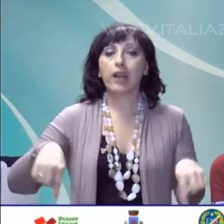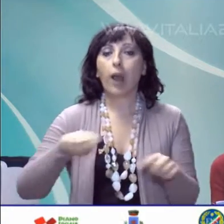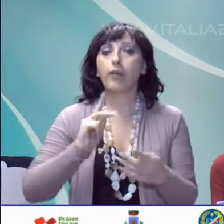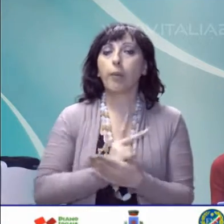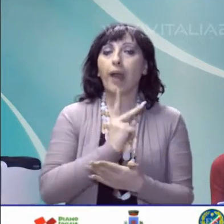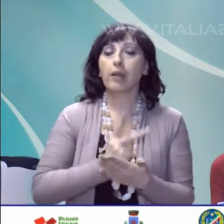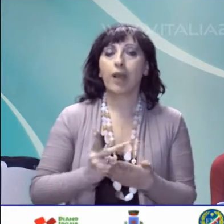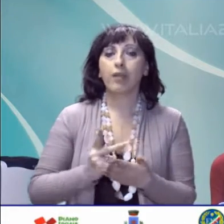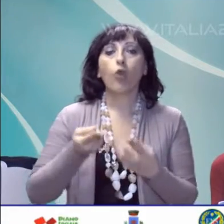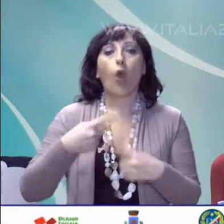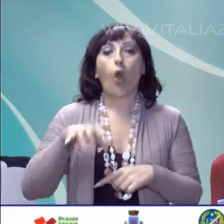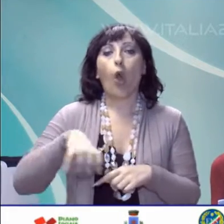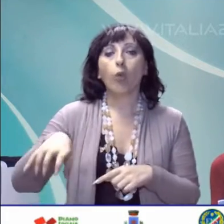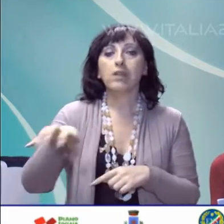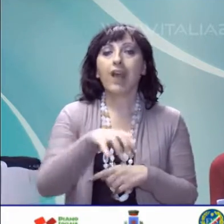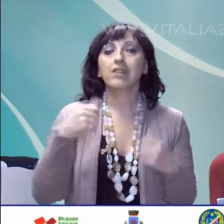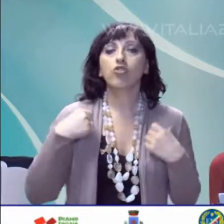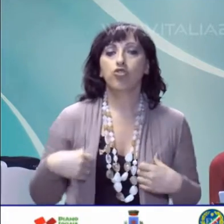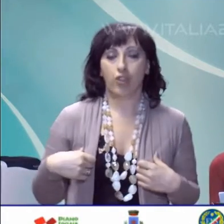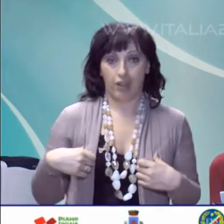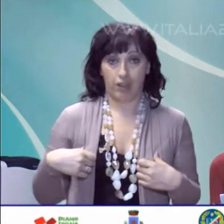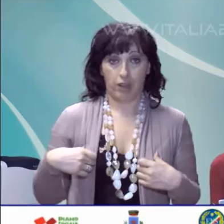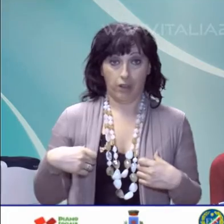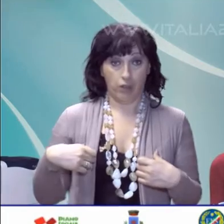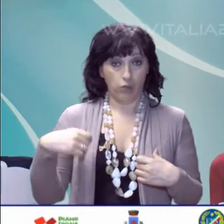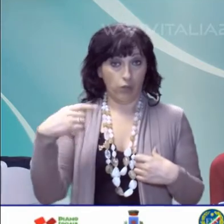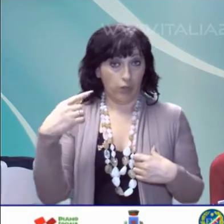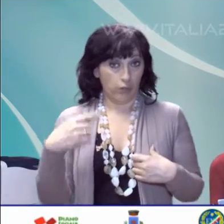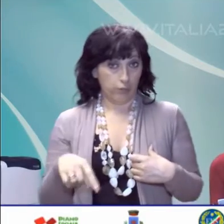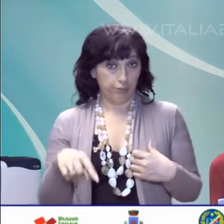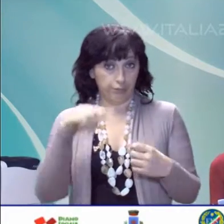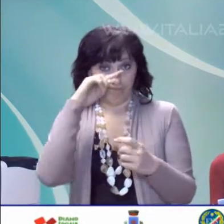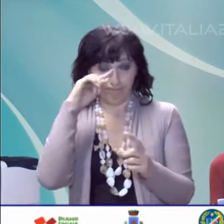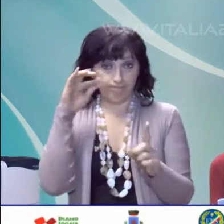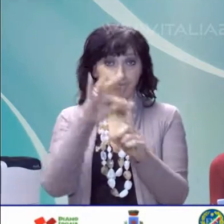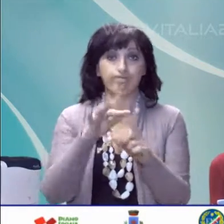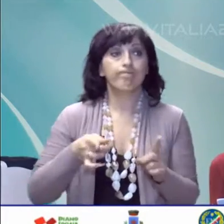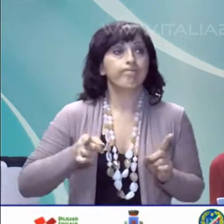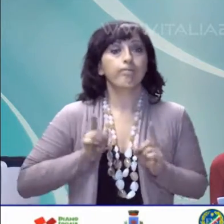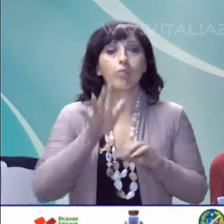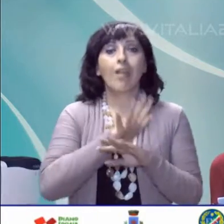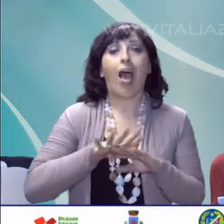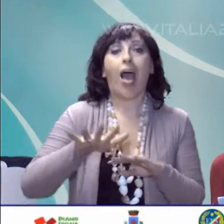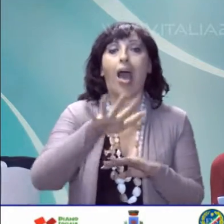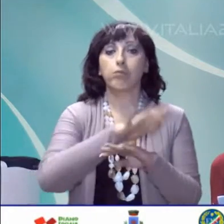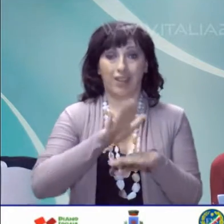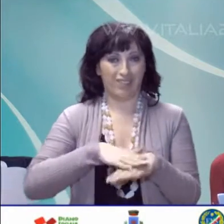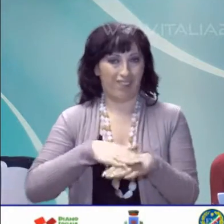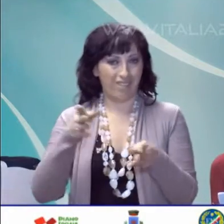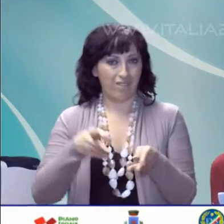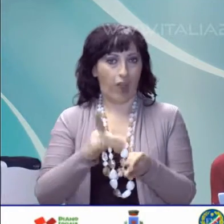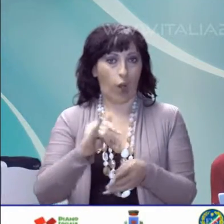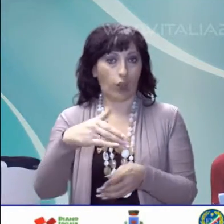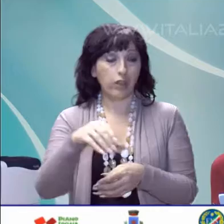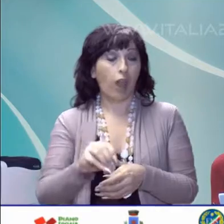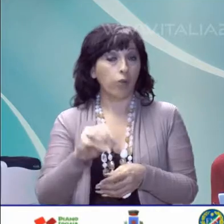dei comitati civici comprensoriali, che considerano la salvaguardia dell'ambiente del Vallo di Diano quale